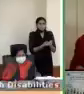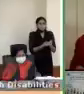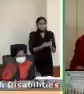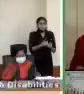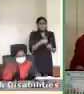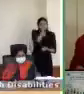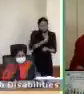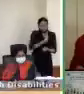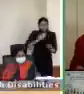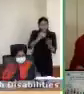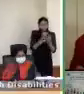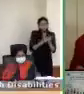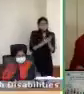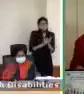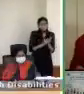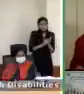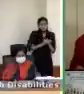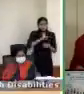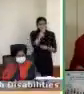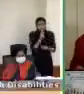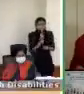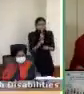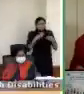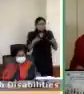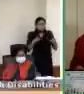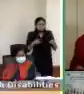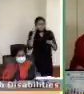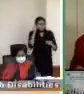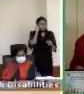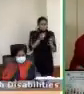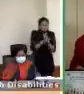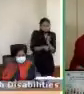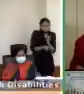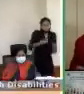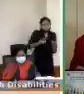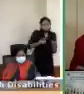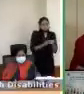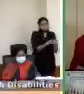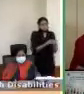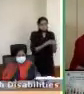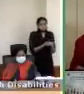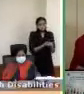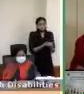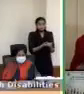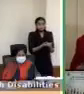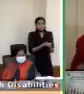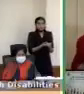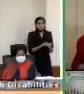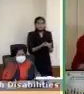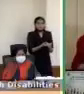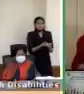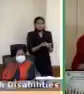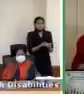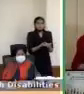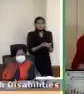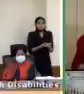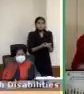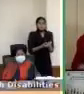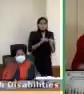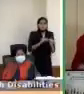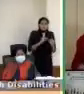में ये आयोजन कला के क्षेत्र के लिए एक समग्र सुधार एवं दिव्यांगजनों के समावेशन हेतु